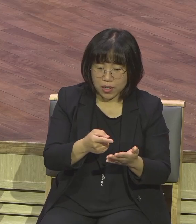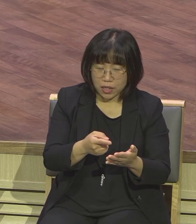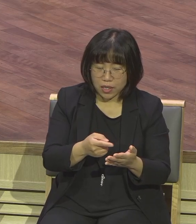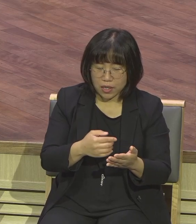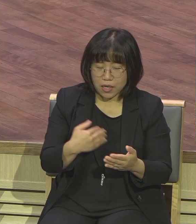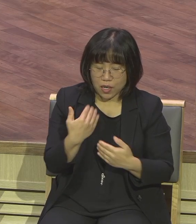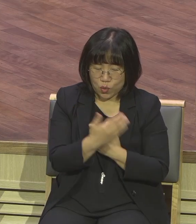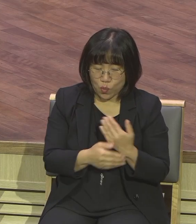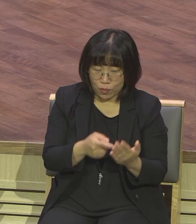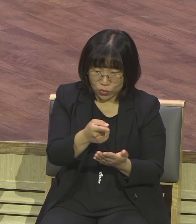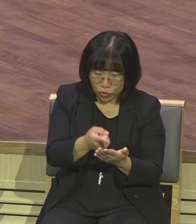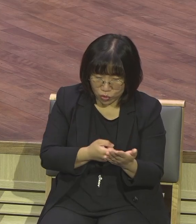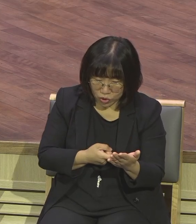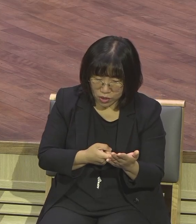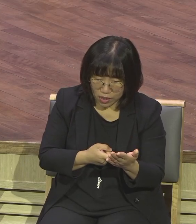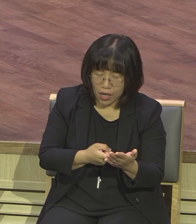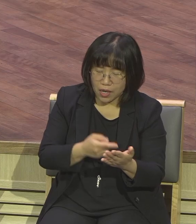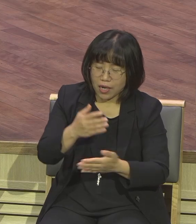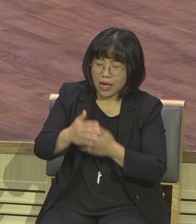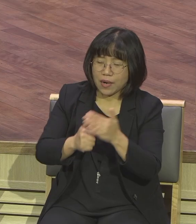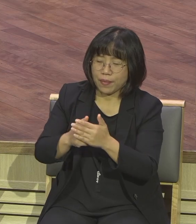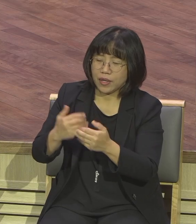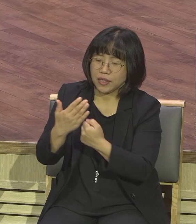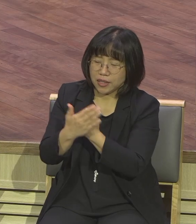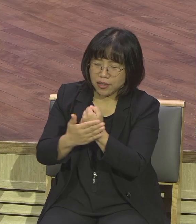그런 수술을 한 거예요.